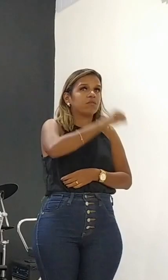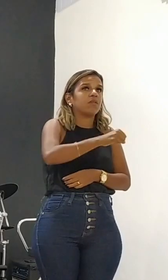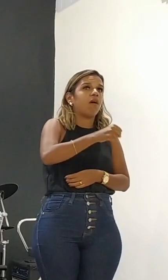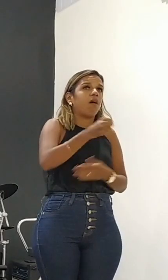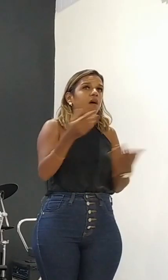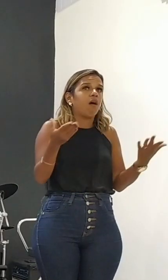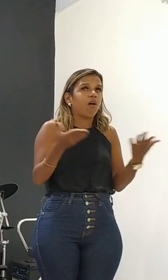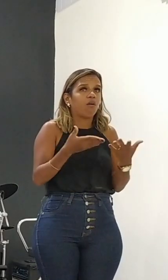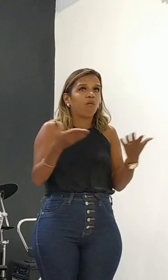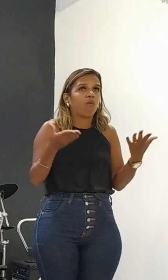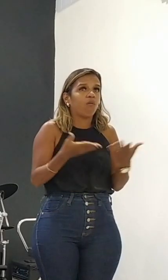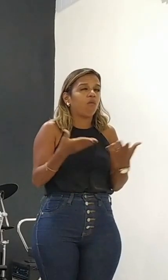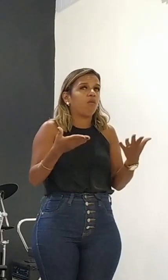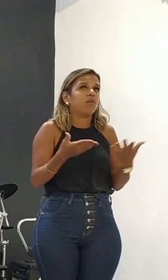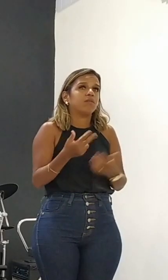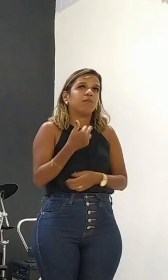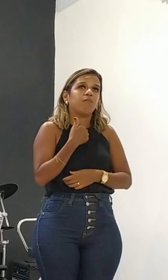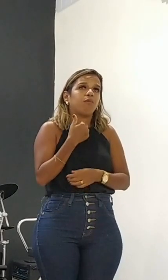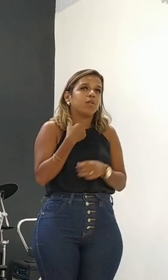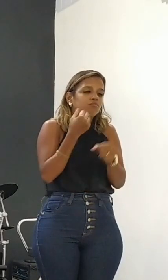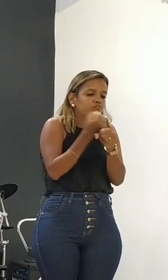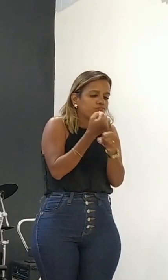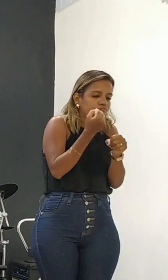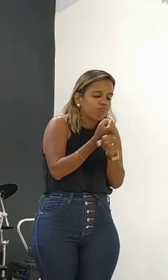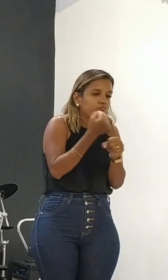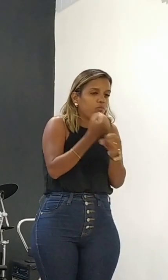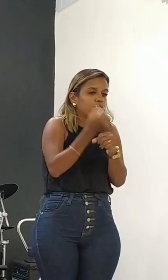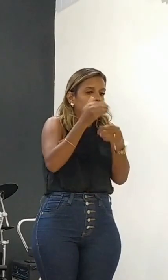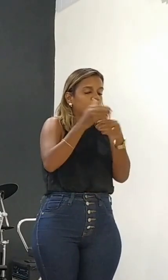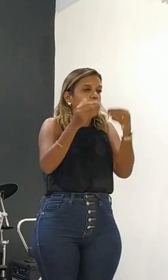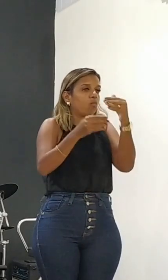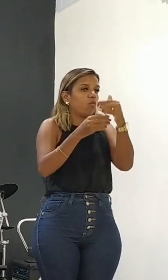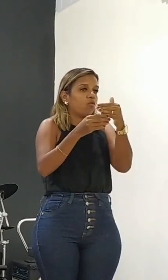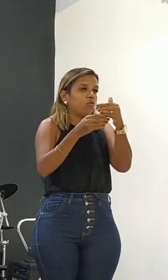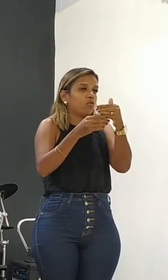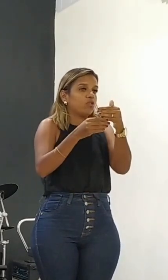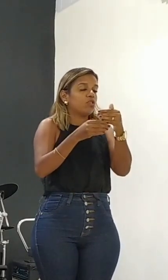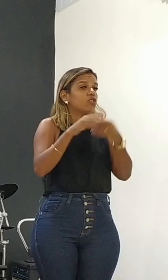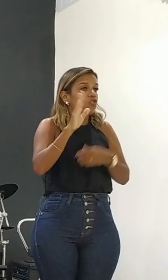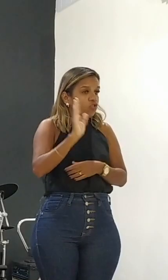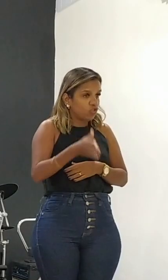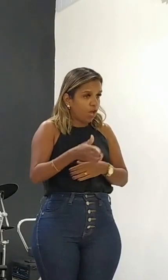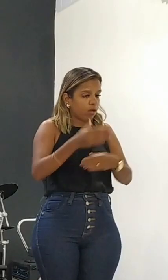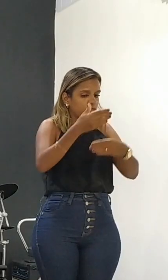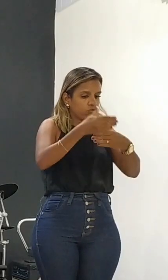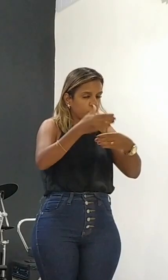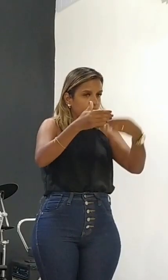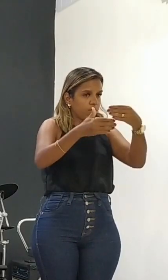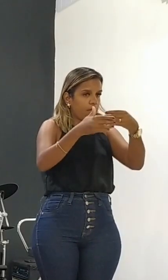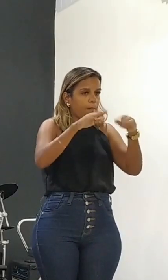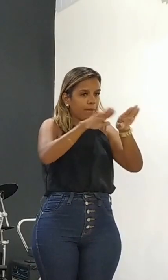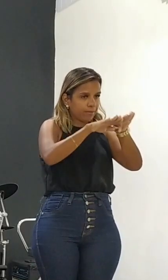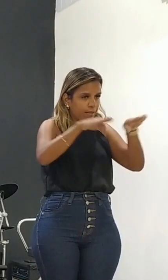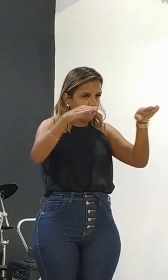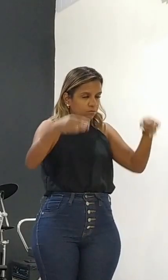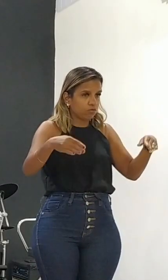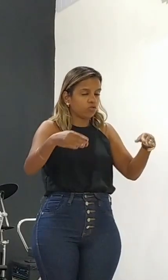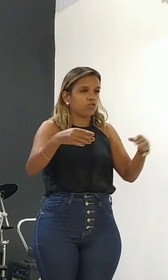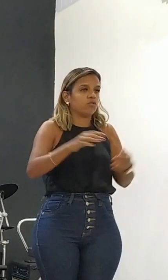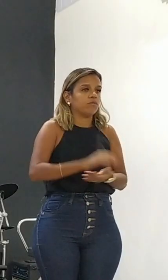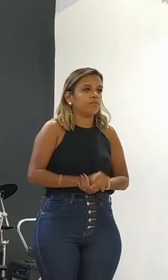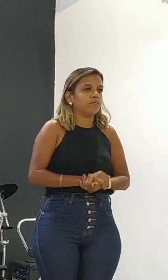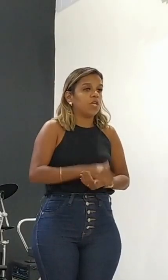e nós não podemos edificar o muro. Veja que o muro já tinha sido edificado até a metade,